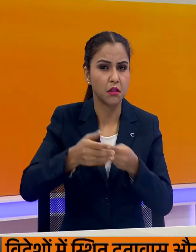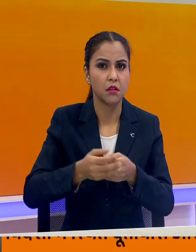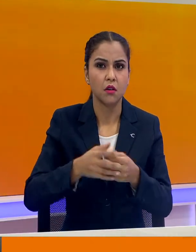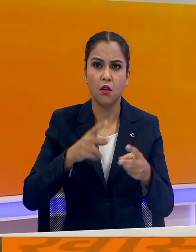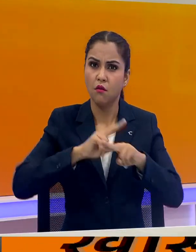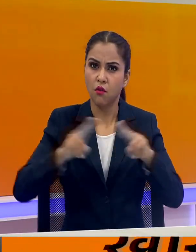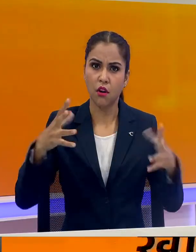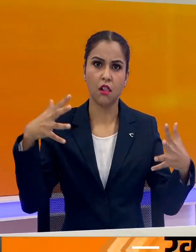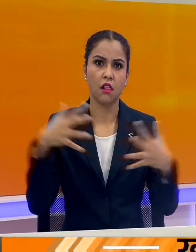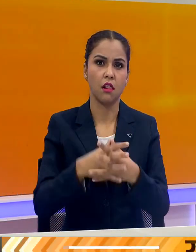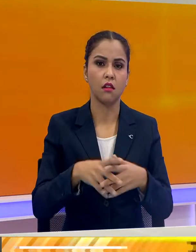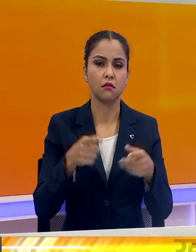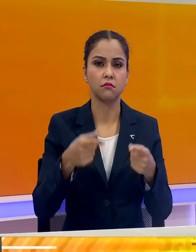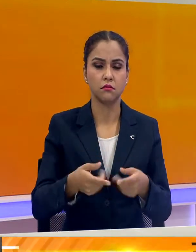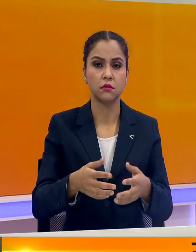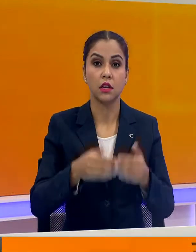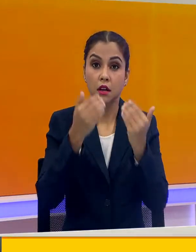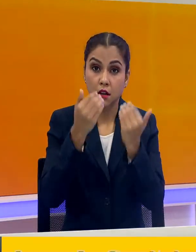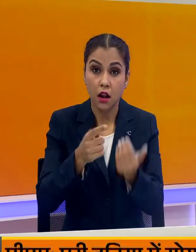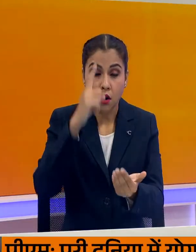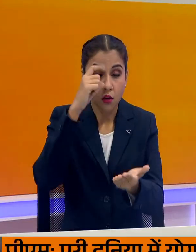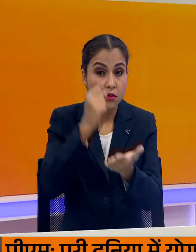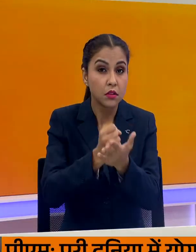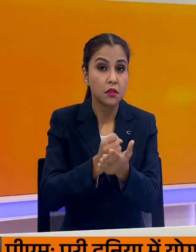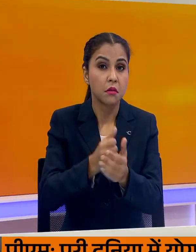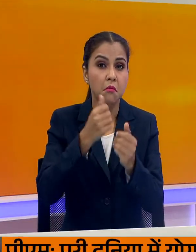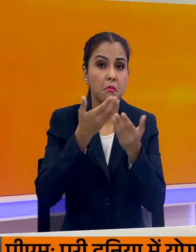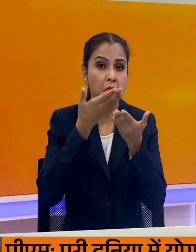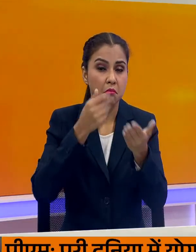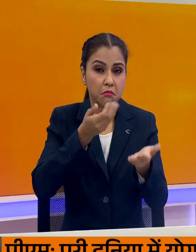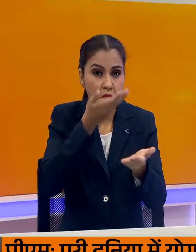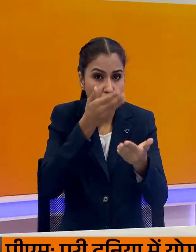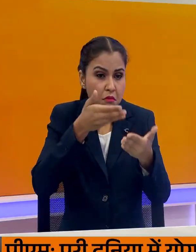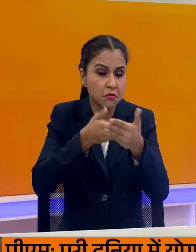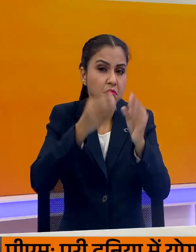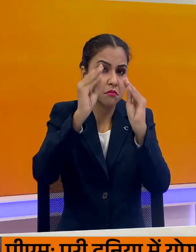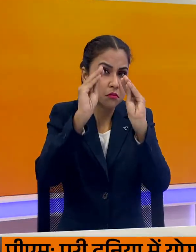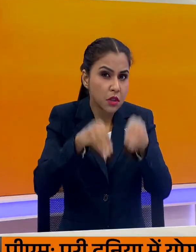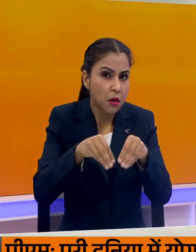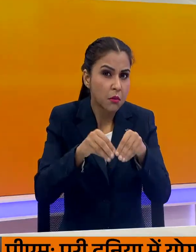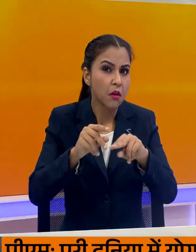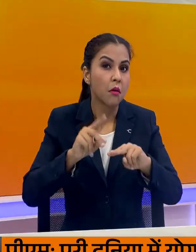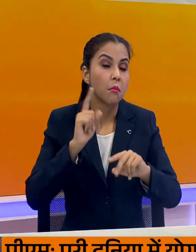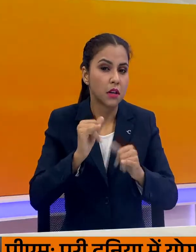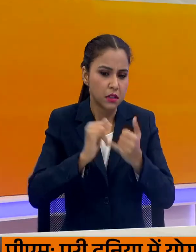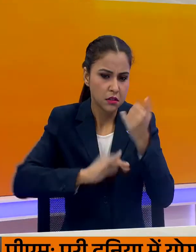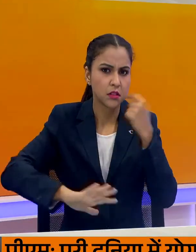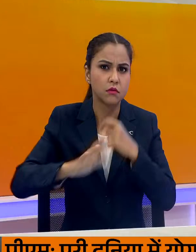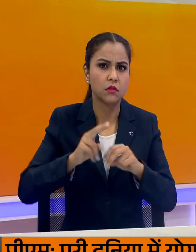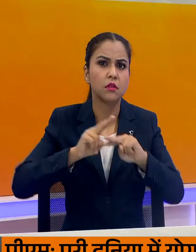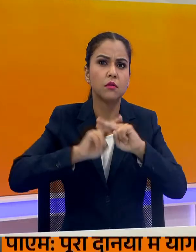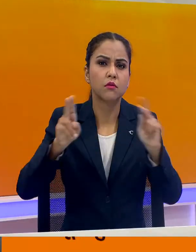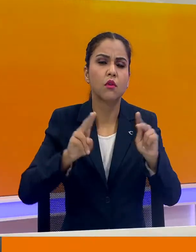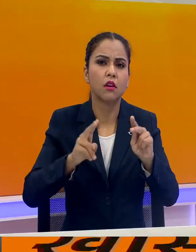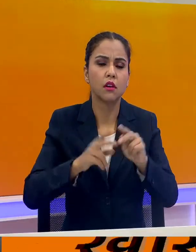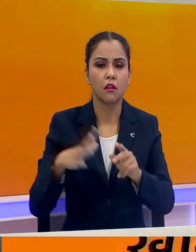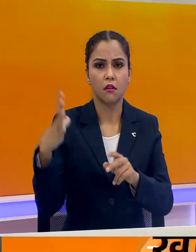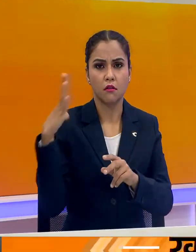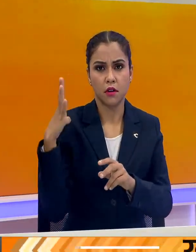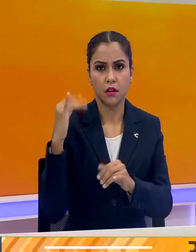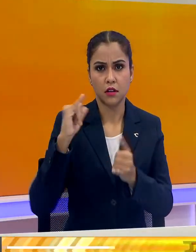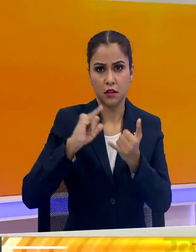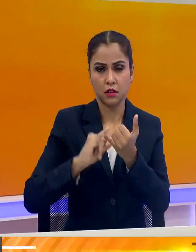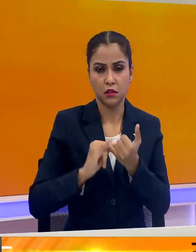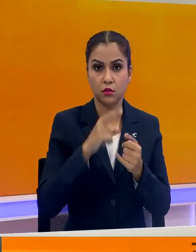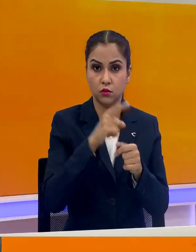गई। अब दावा है कि पानी की कमी जल्द दूर हो जाएगी, लेकिन स्थिति पूरी तरह से सही करने के लिए इंतजार सतलुज